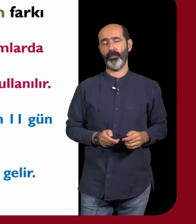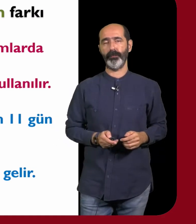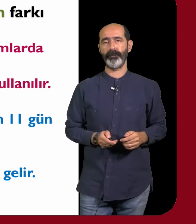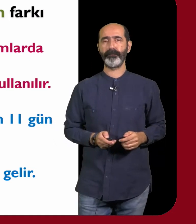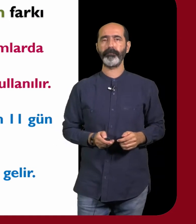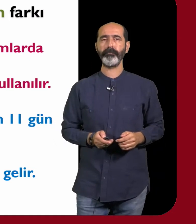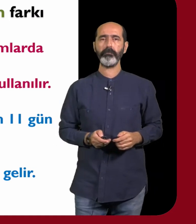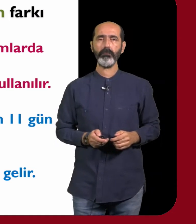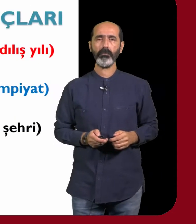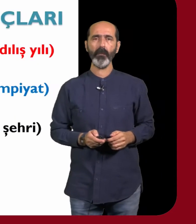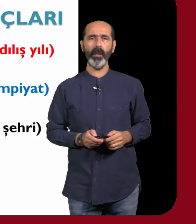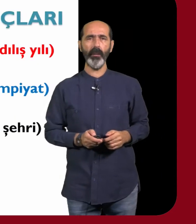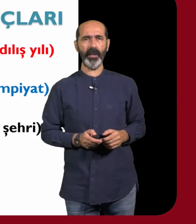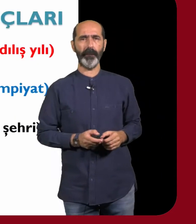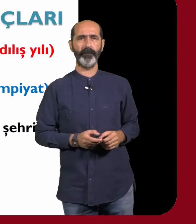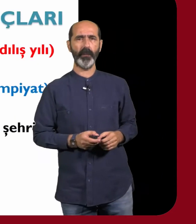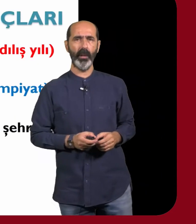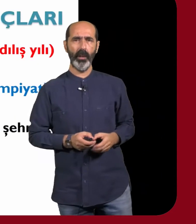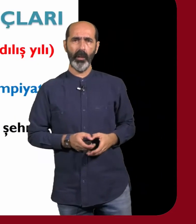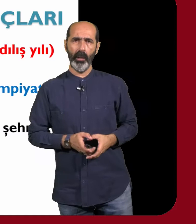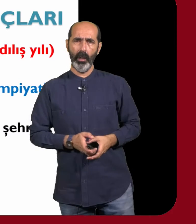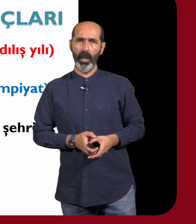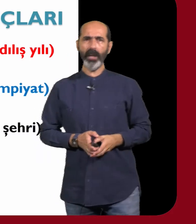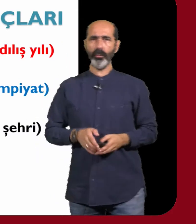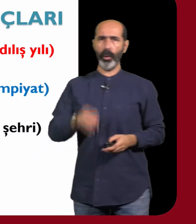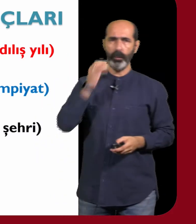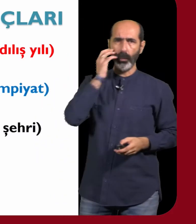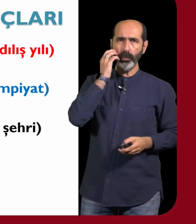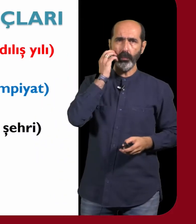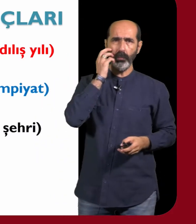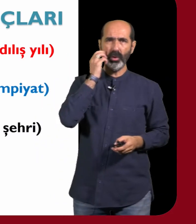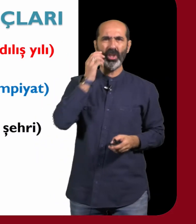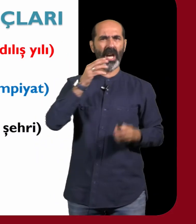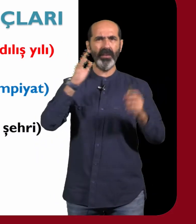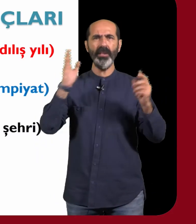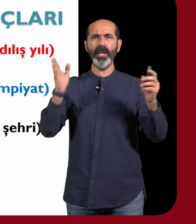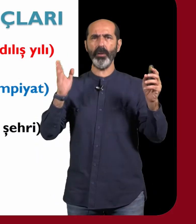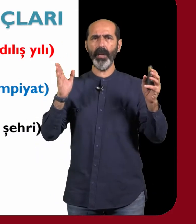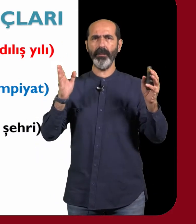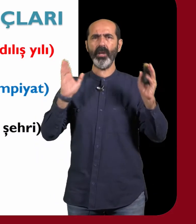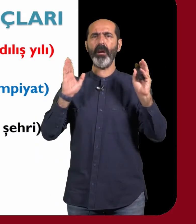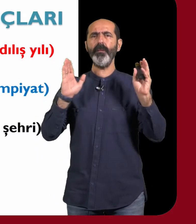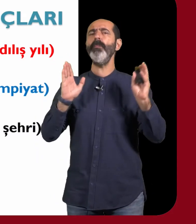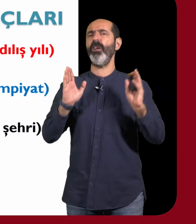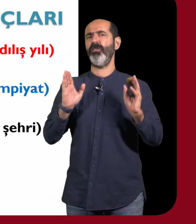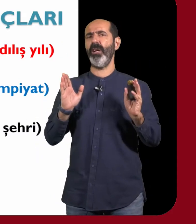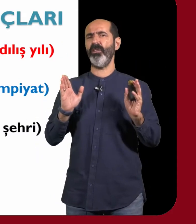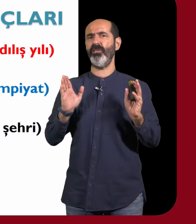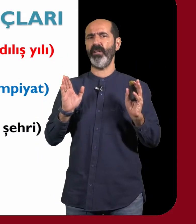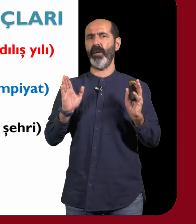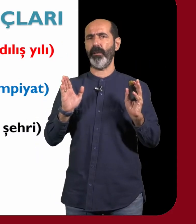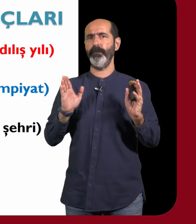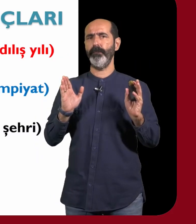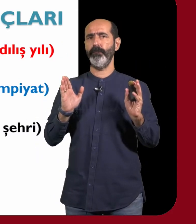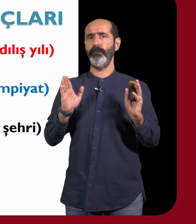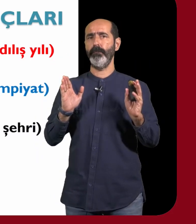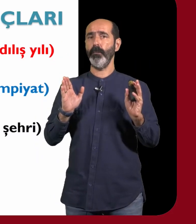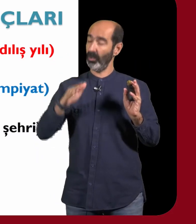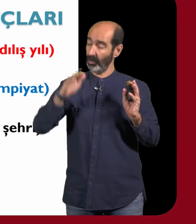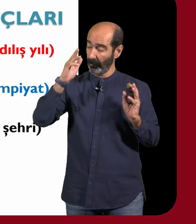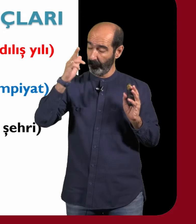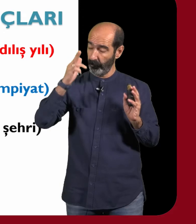kullanıyoruz Peki her toplumun kendine göre takvim başlangıçları